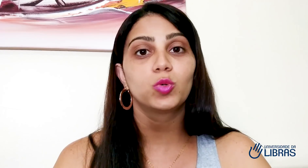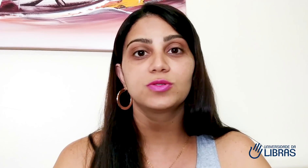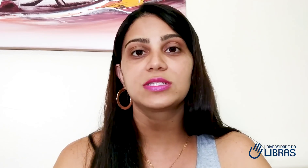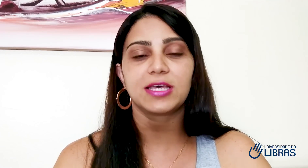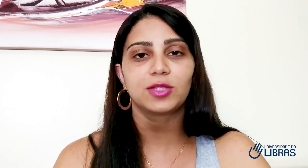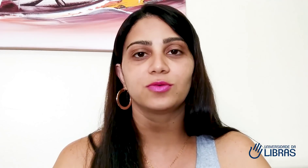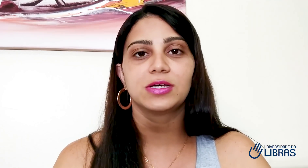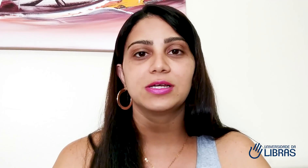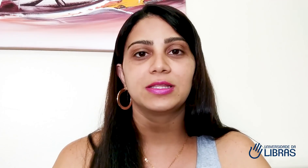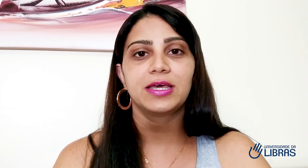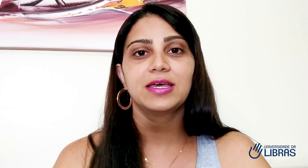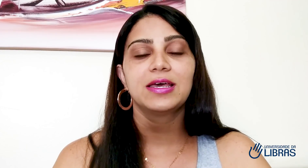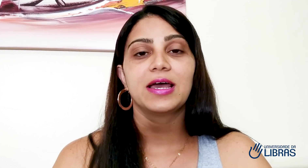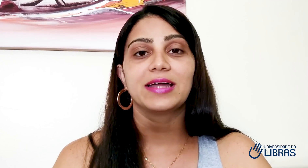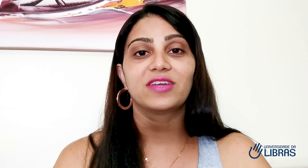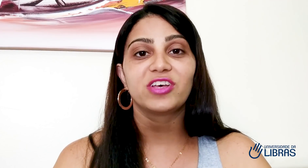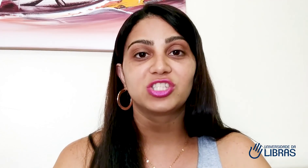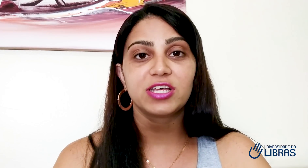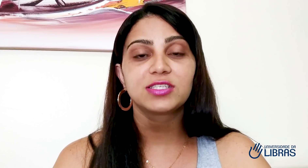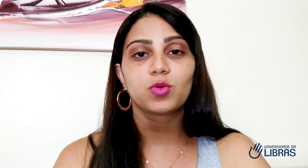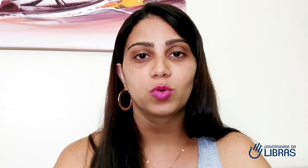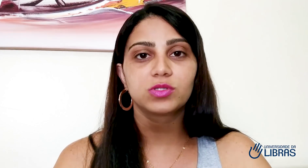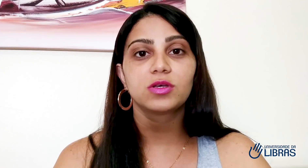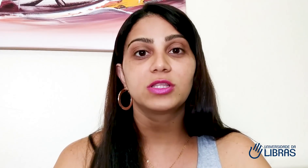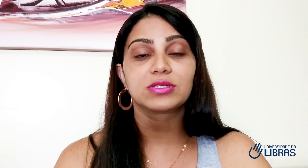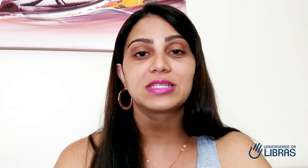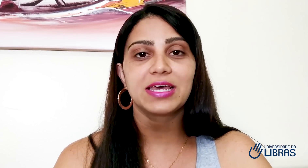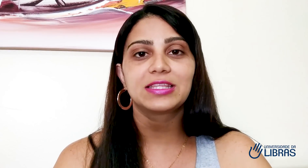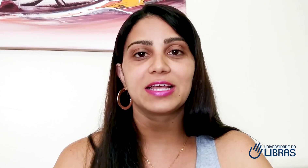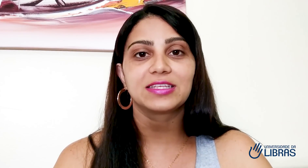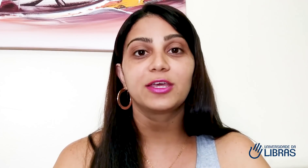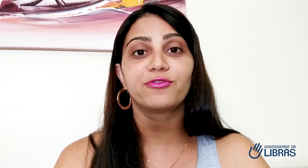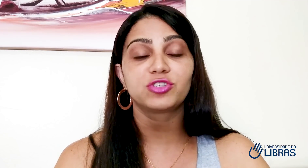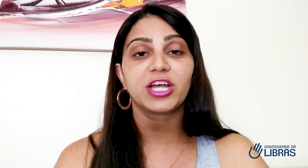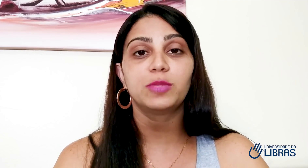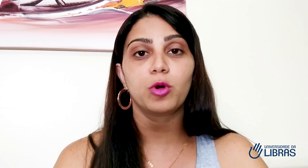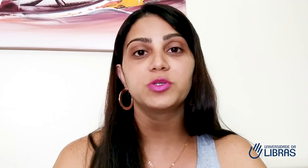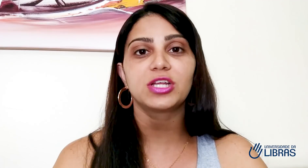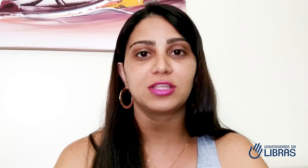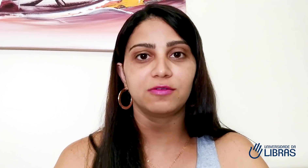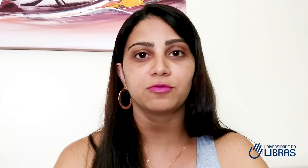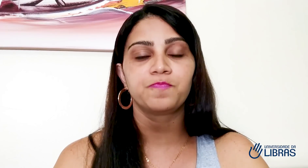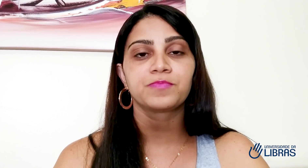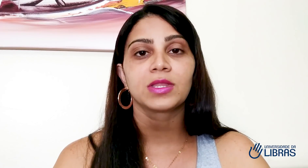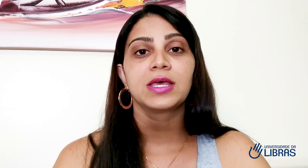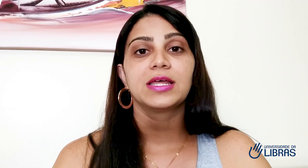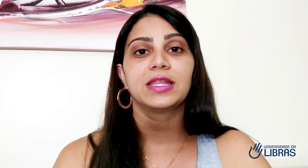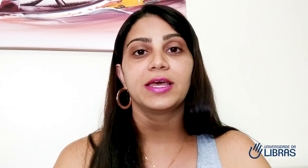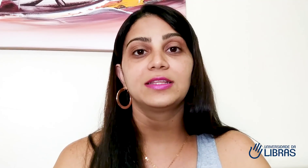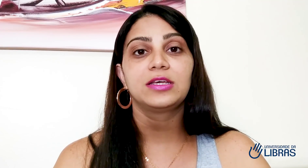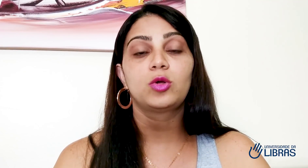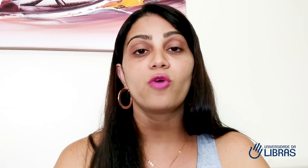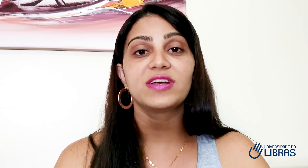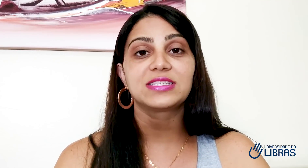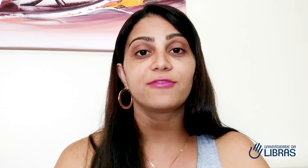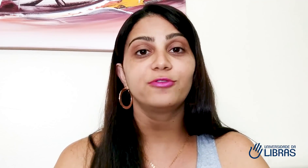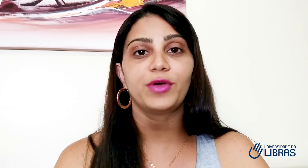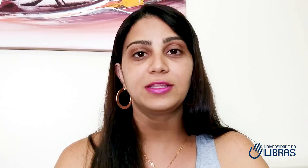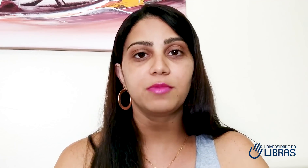curso certo, né? Através desse curso eu tenho certeza de que eu vou chegar no meu objetivo, né? De conversar fluentemente